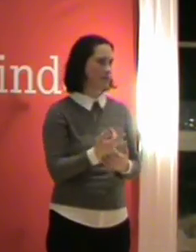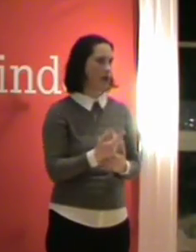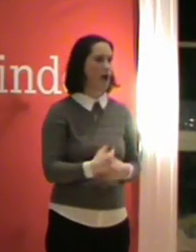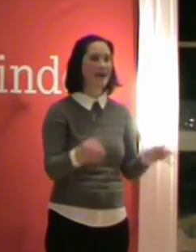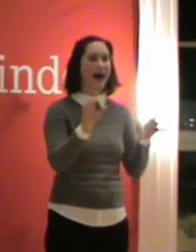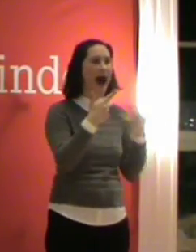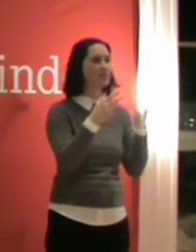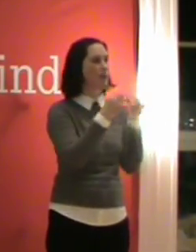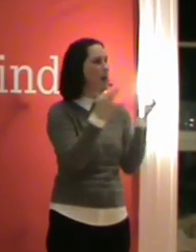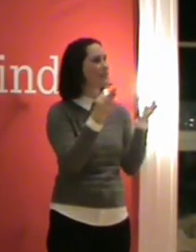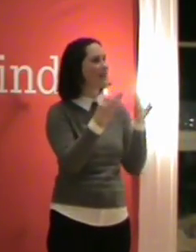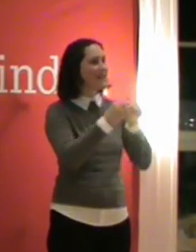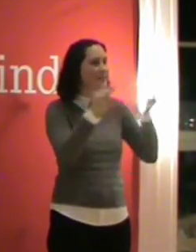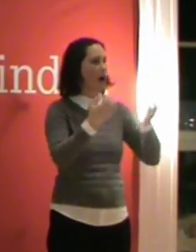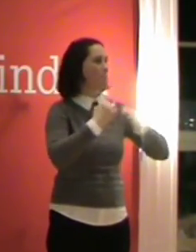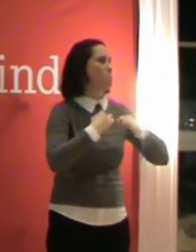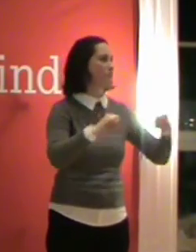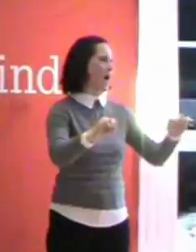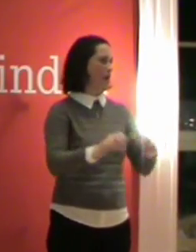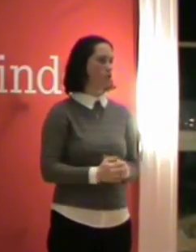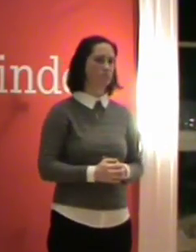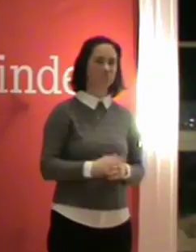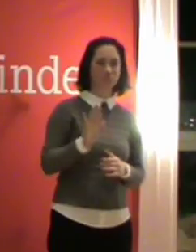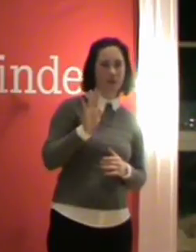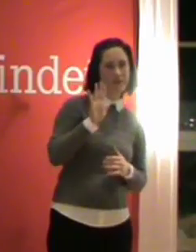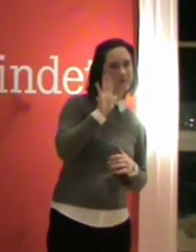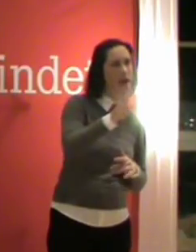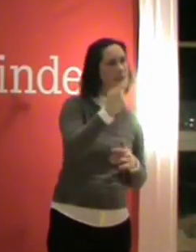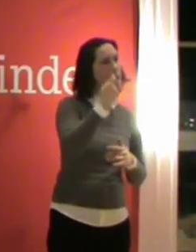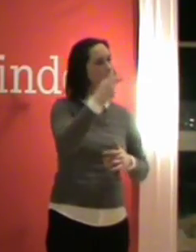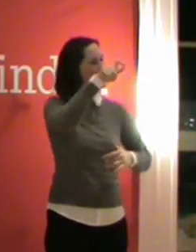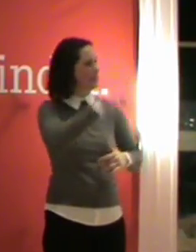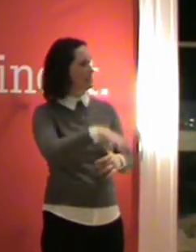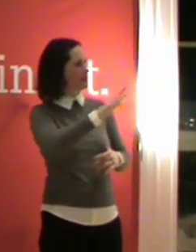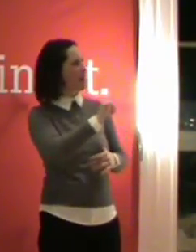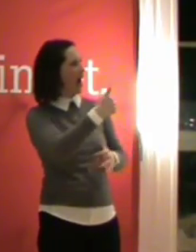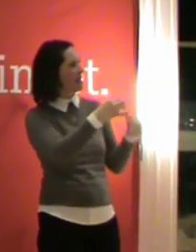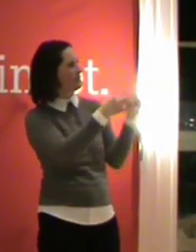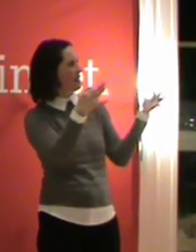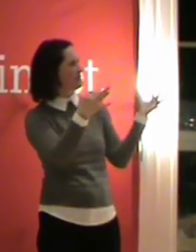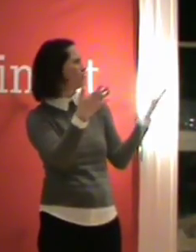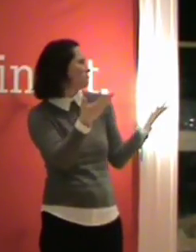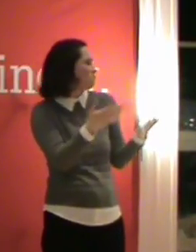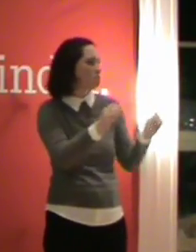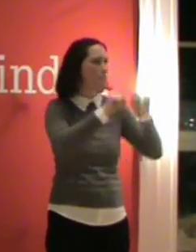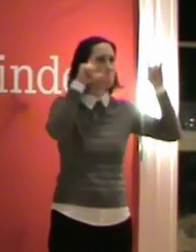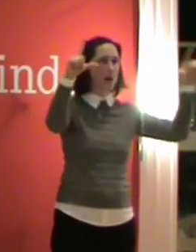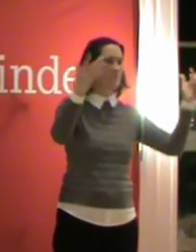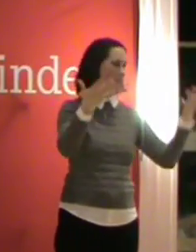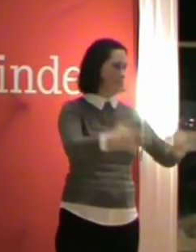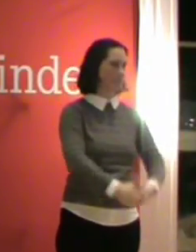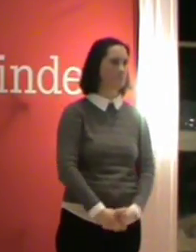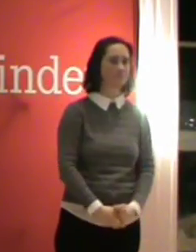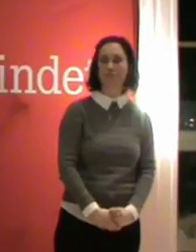der Befreiung ist. Wie würdest du denn deine Präsidentschaft auf den Punkt bringen? Also Ich würde vielleicht